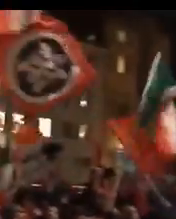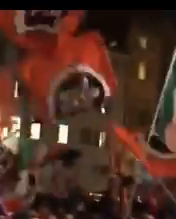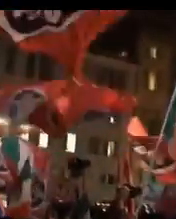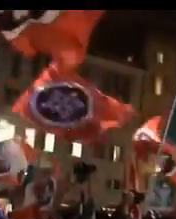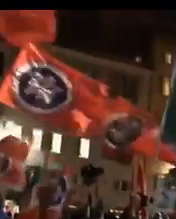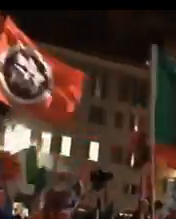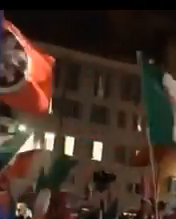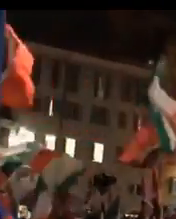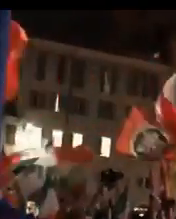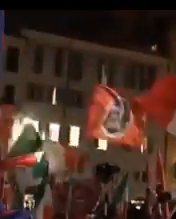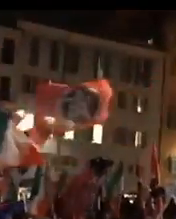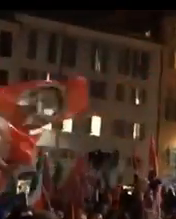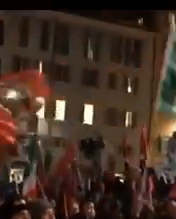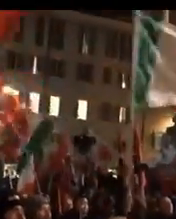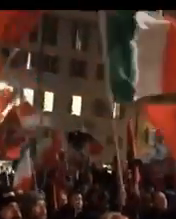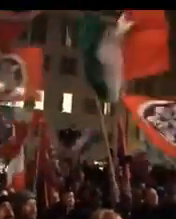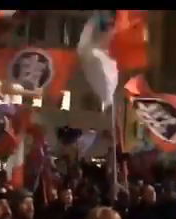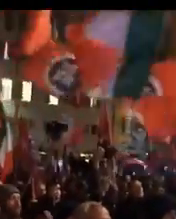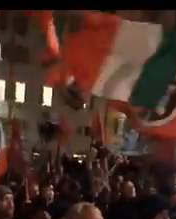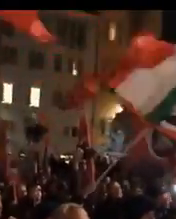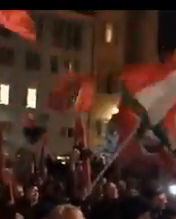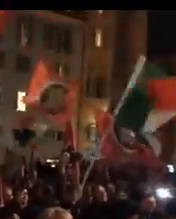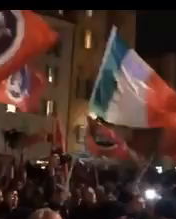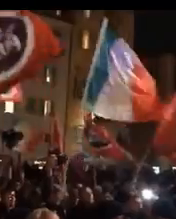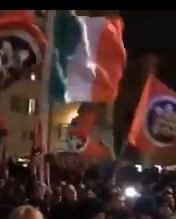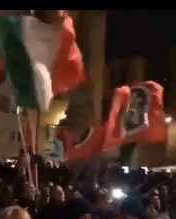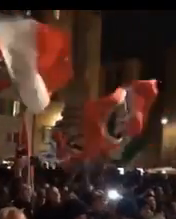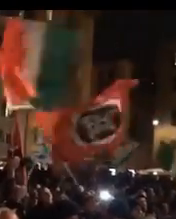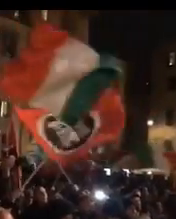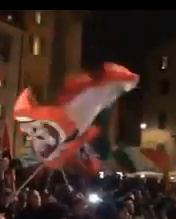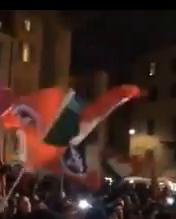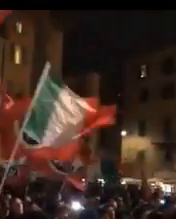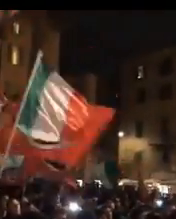Grazie! In tanti ci hanno criticato.